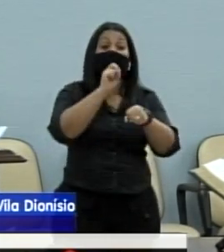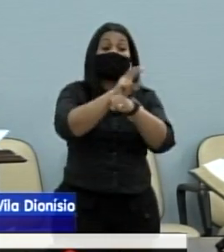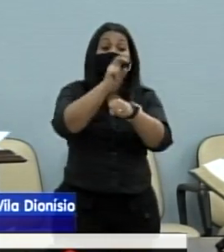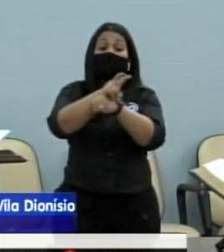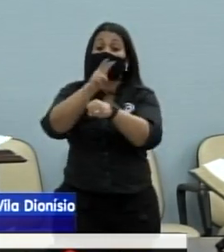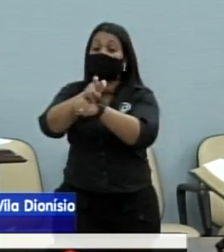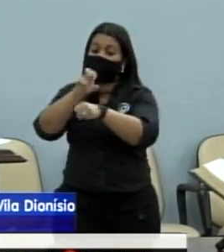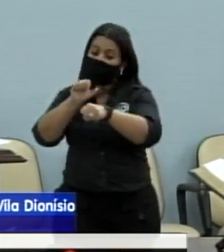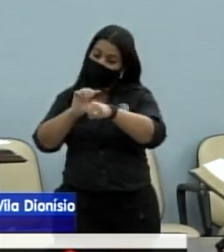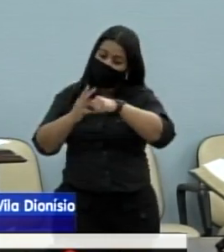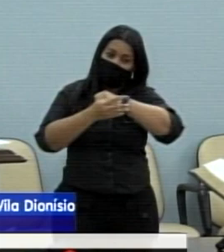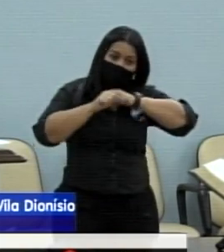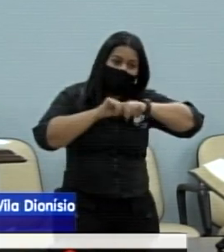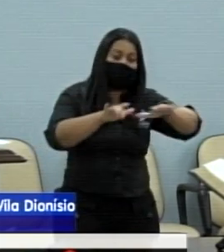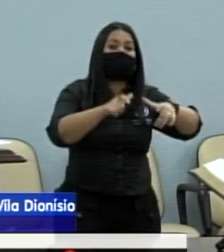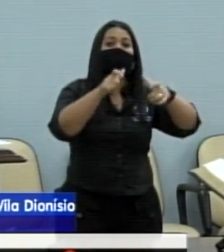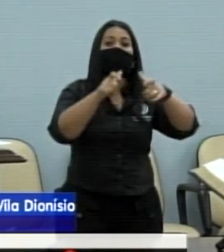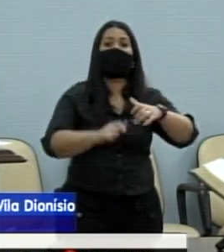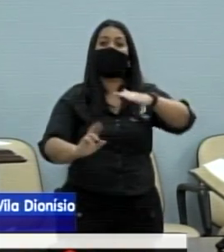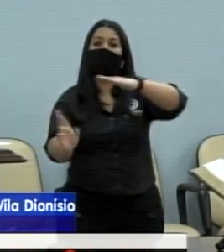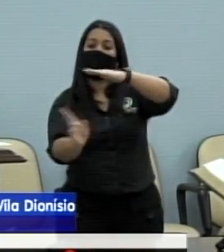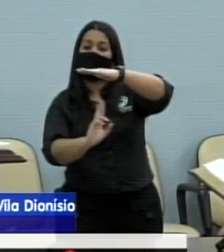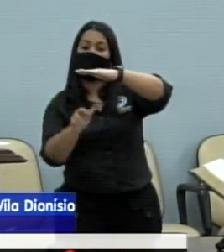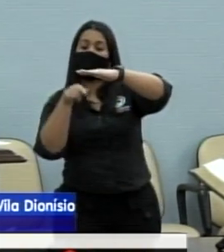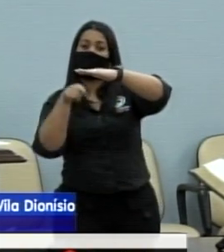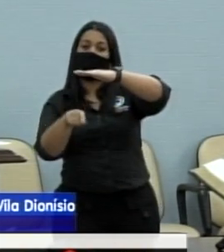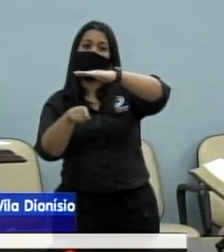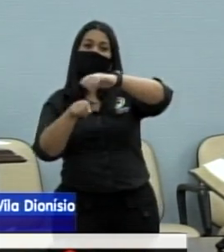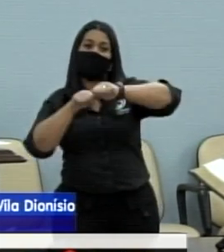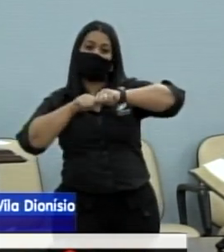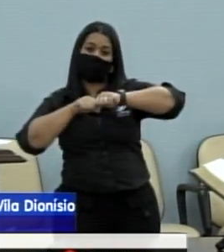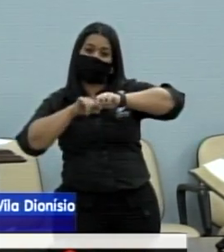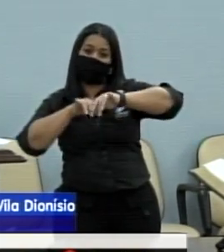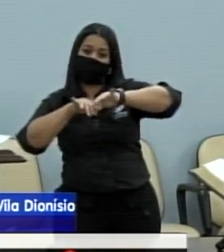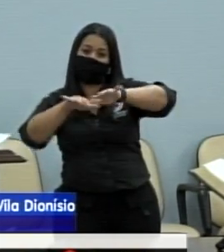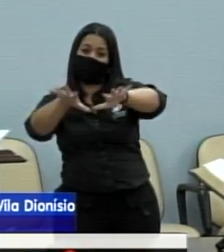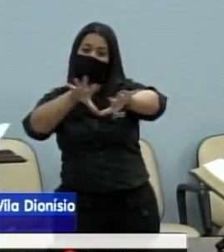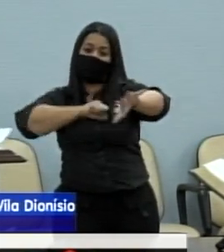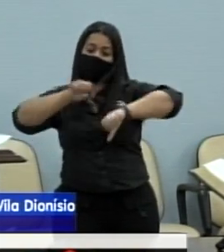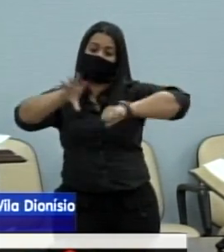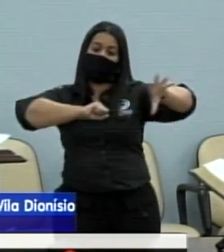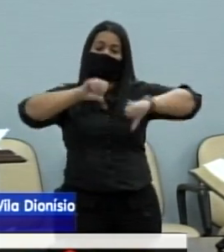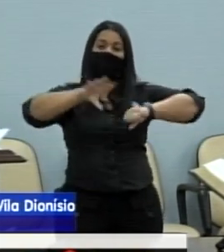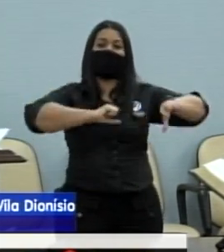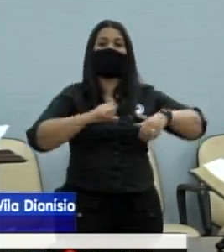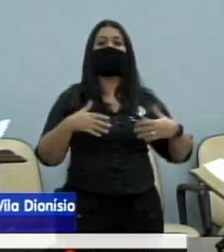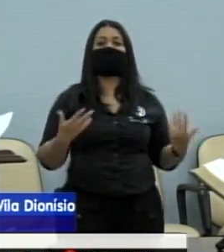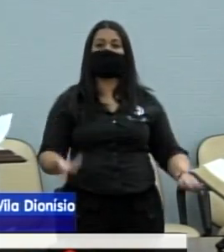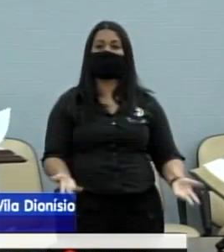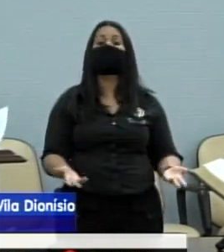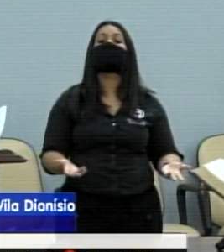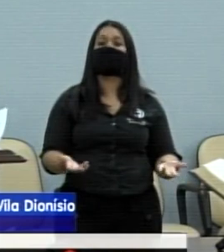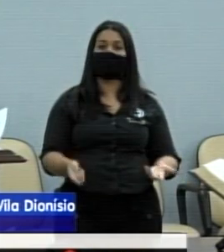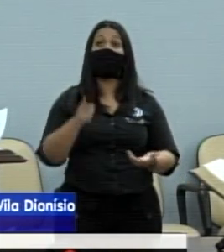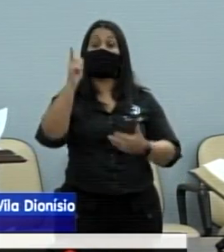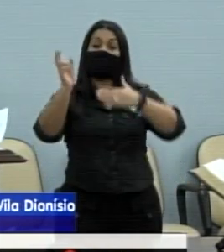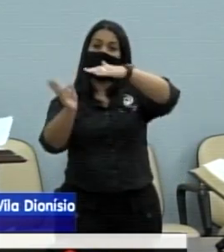do coronavírus, chama-se terminal rodoviário. Ok? Terminal